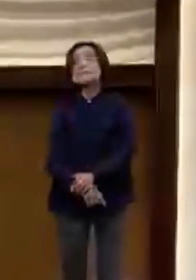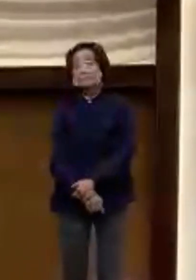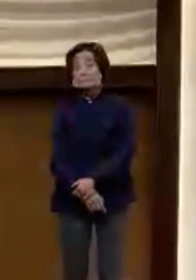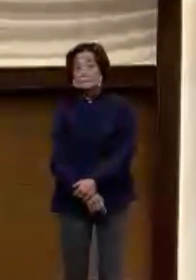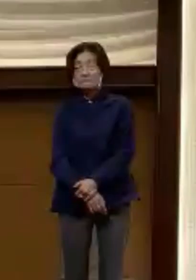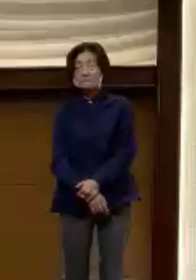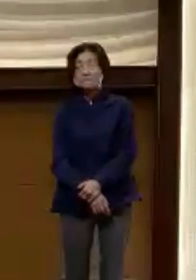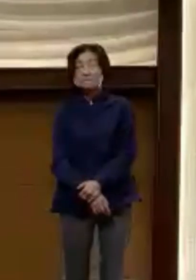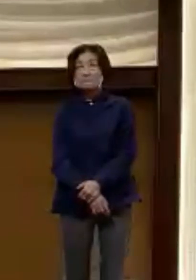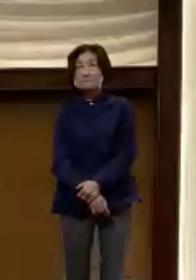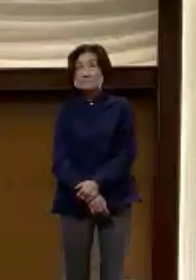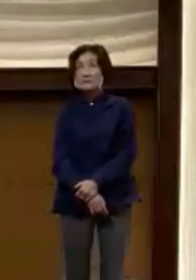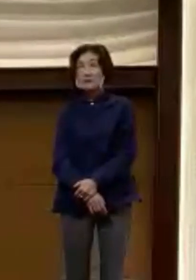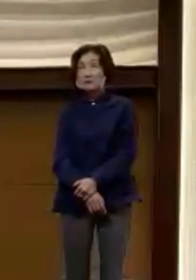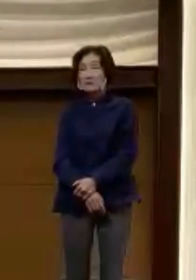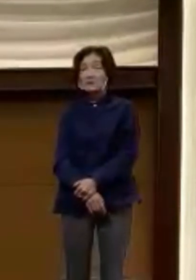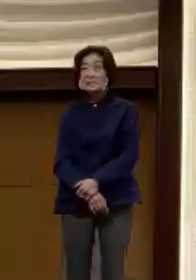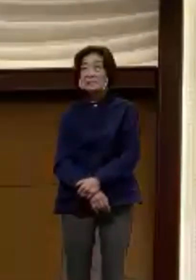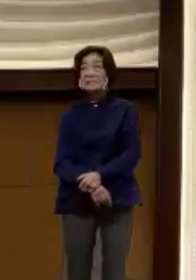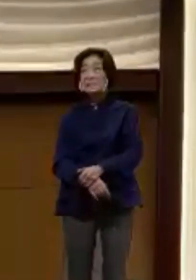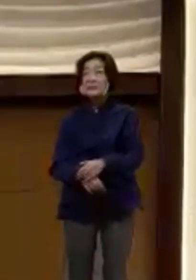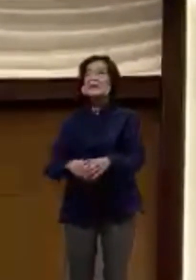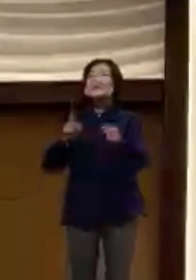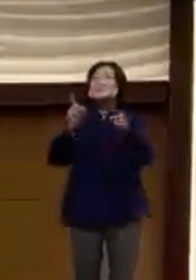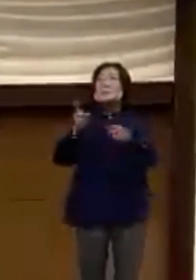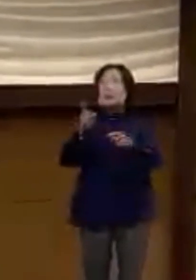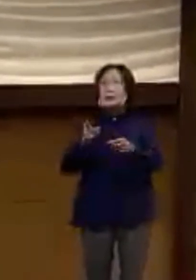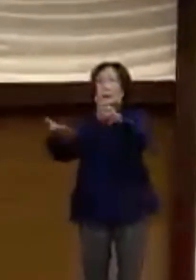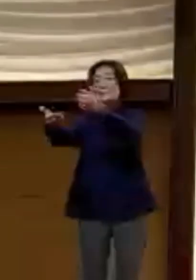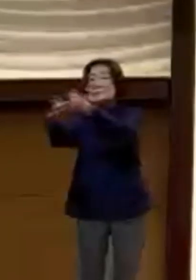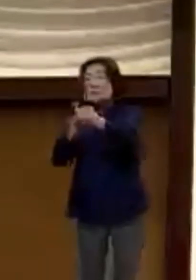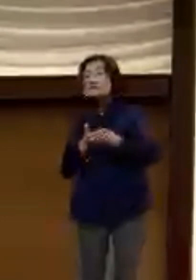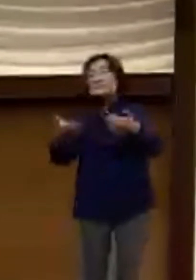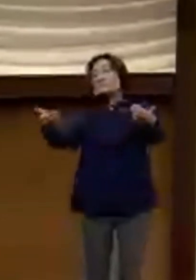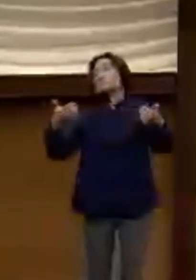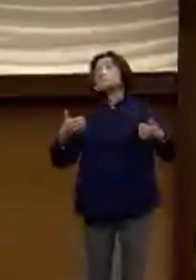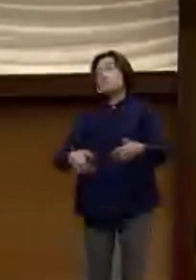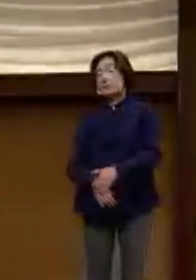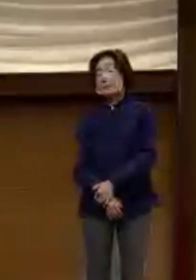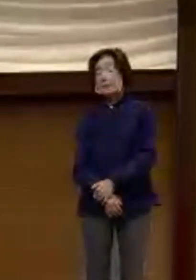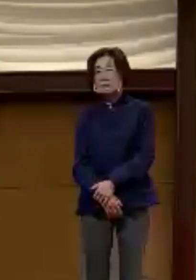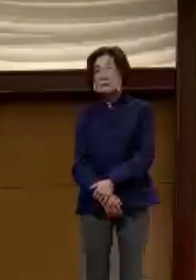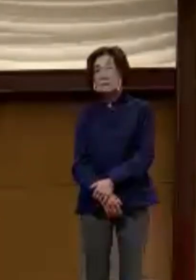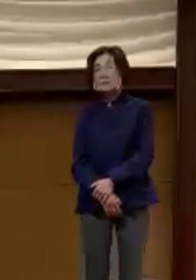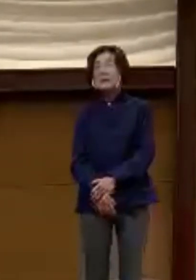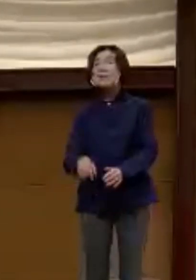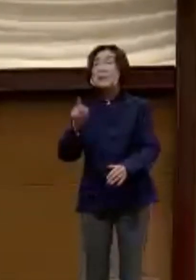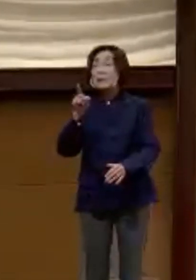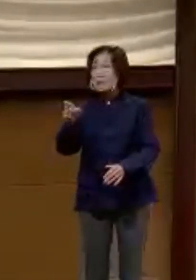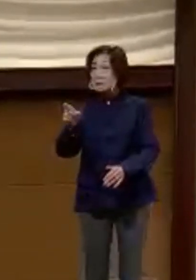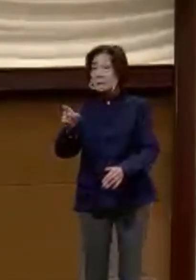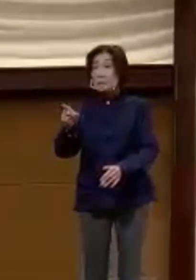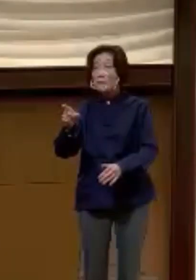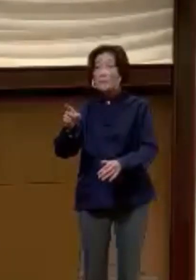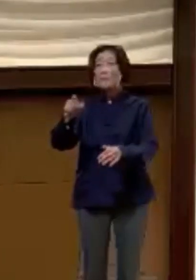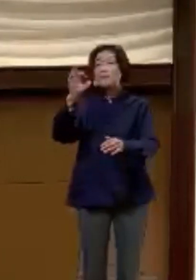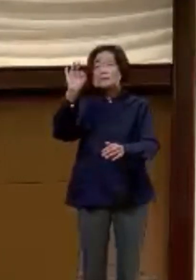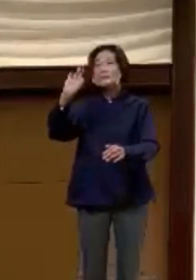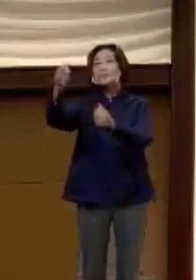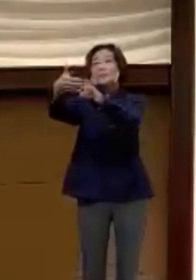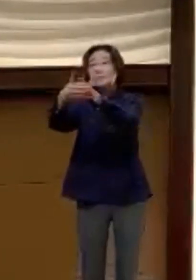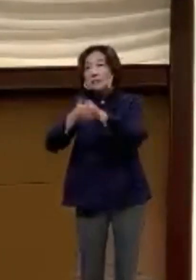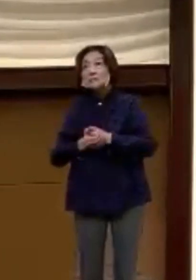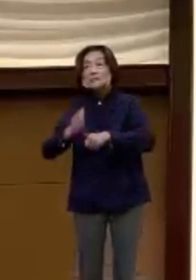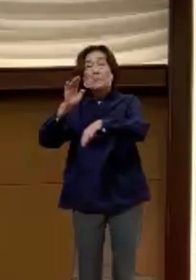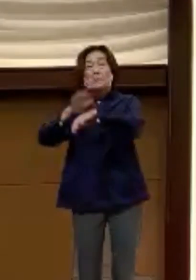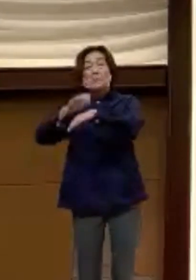てる方がおられるのに浮き輪を投げない、おかしいでしょう。 浮き輪の値段を言うなんておかしいで